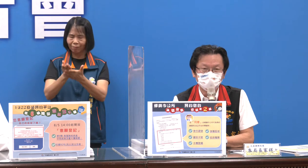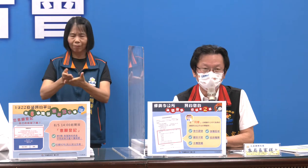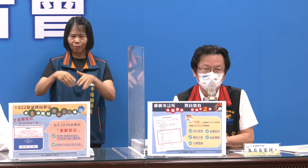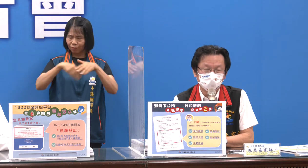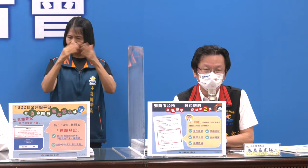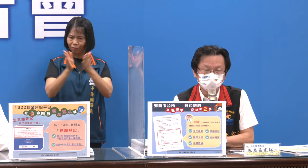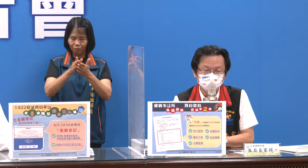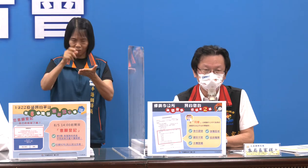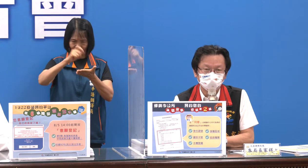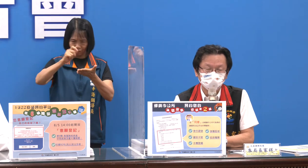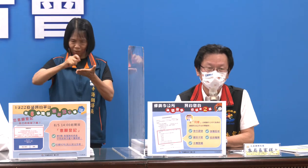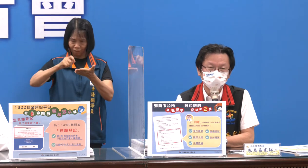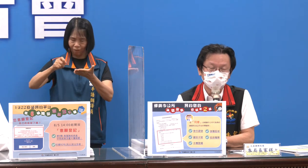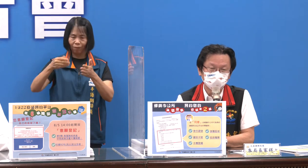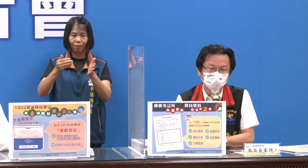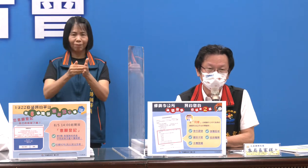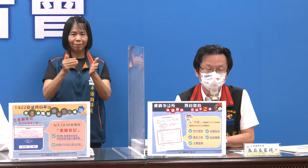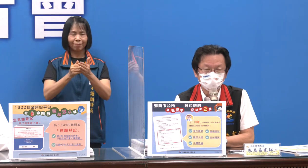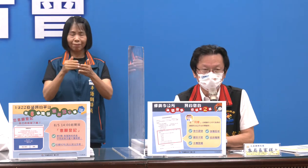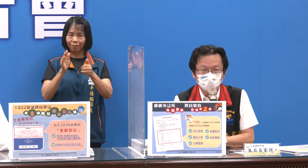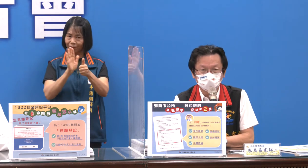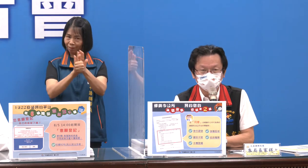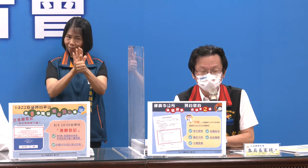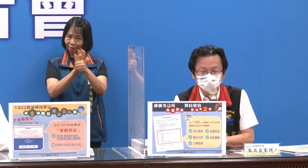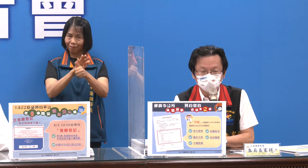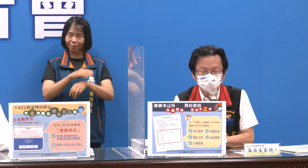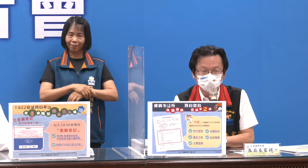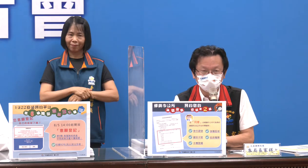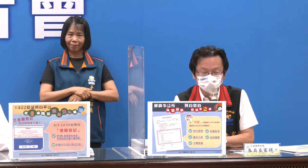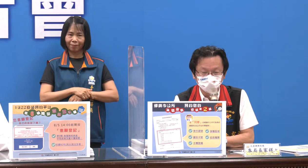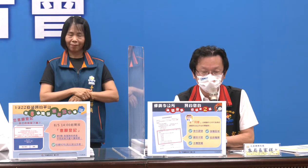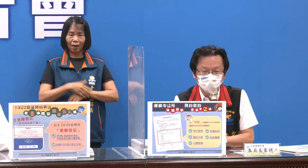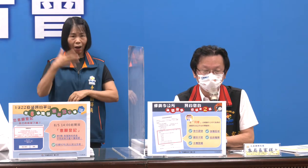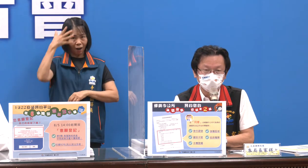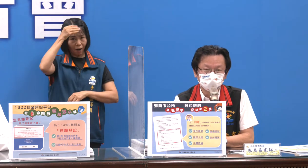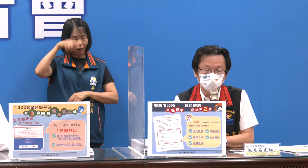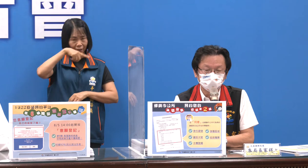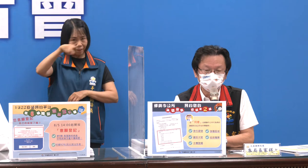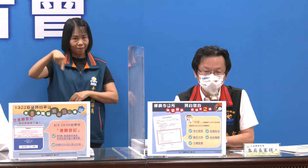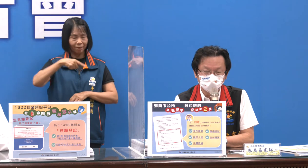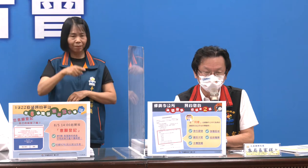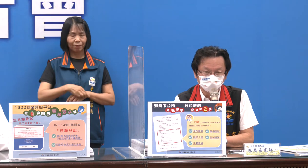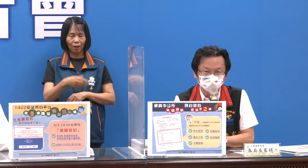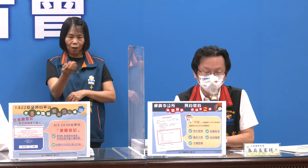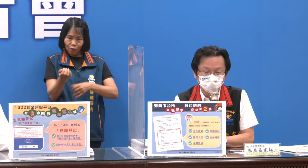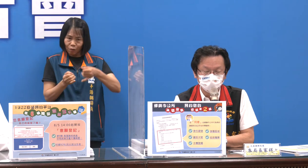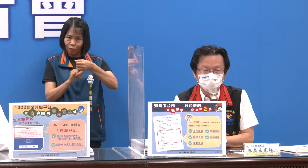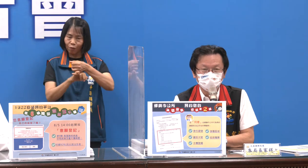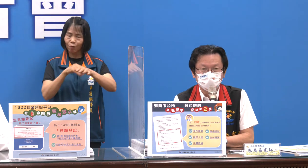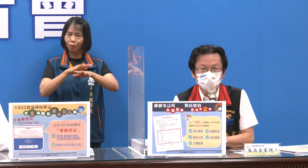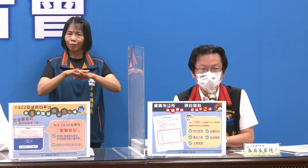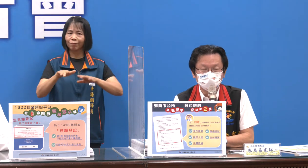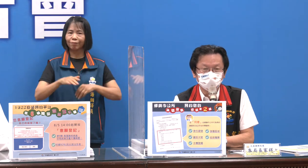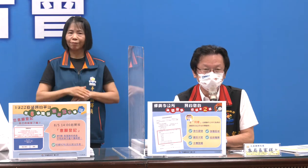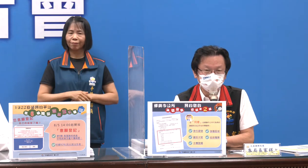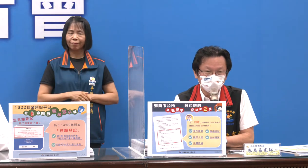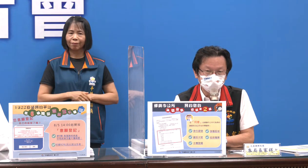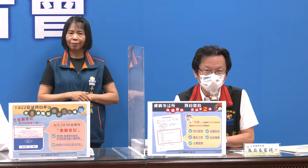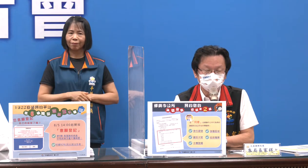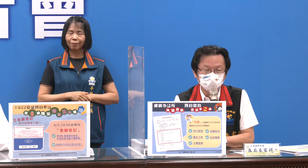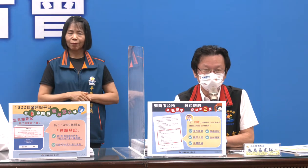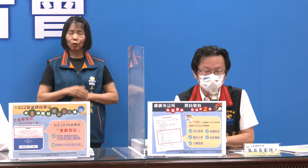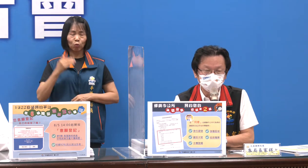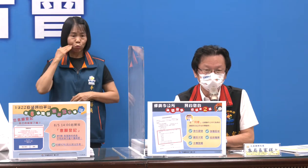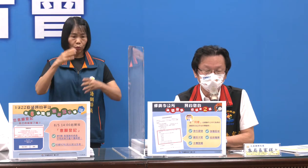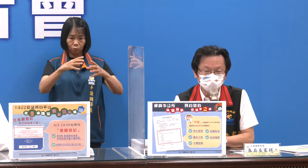后我相信我们会协助这个我们的长者来做预约的动作。那当我们集